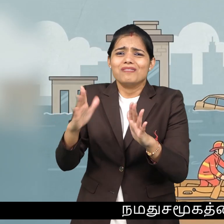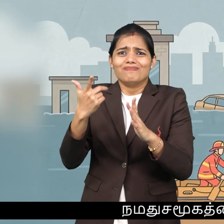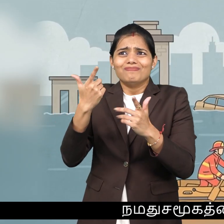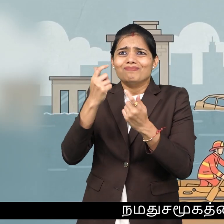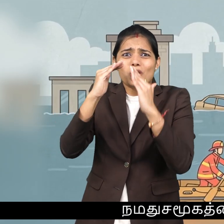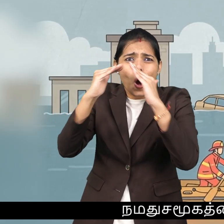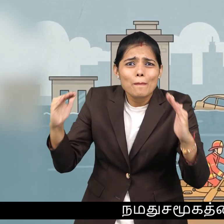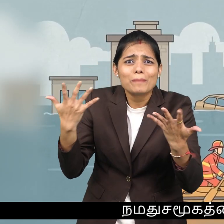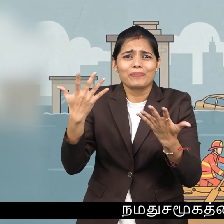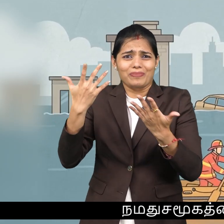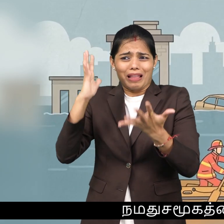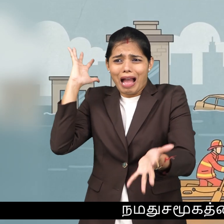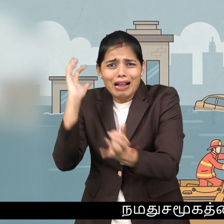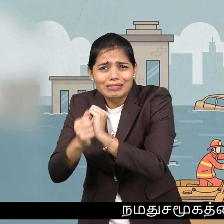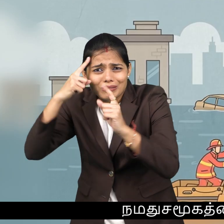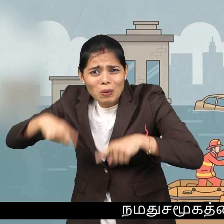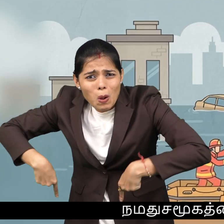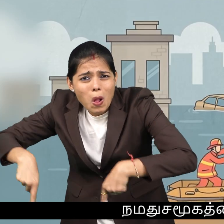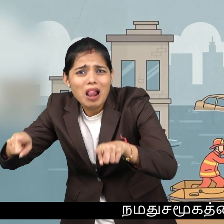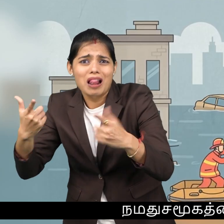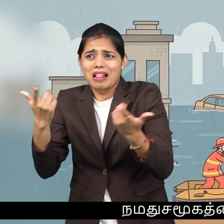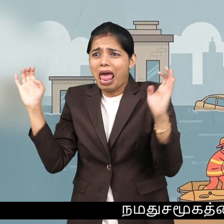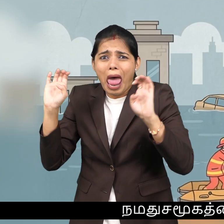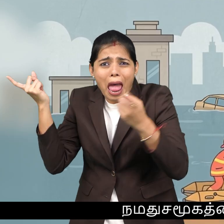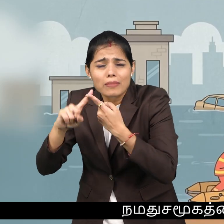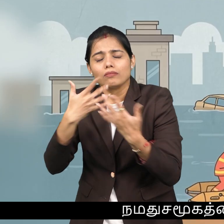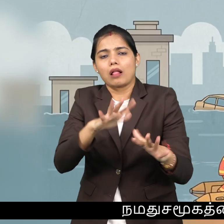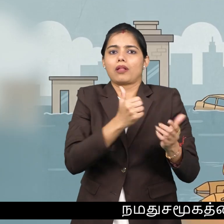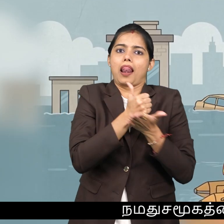நமது சமூகத்தை பாதுகாப்பாக வைக்கிறது.